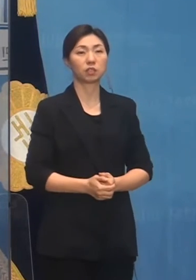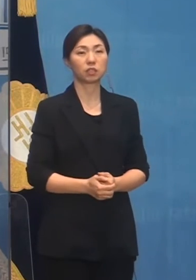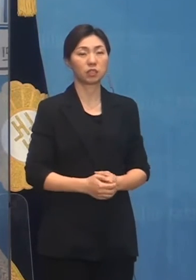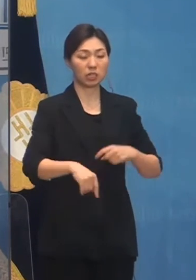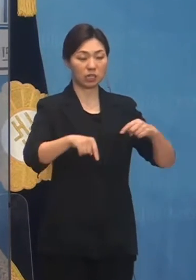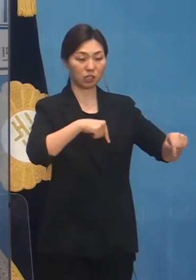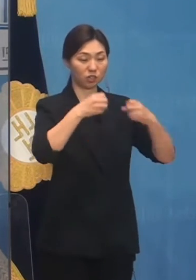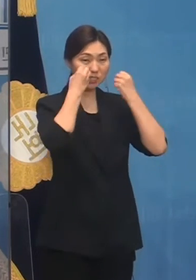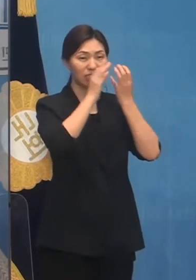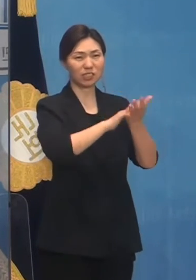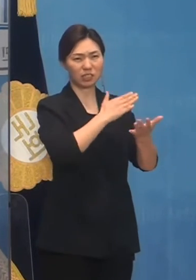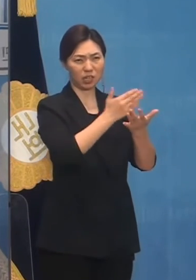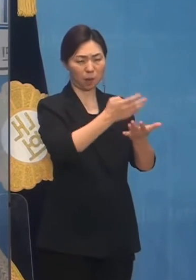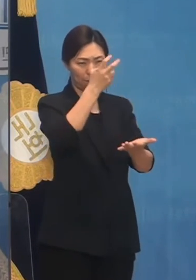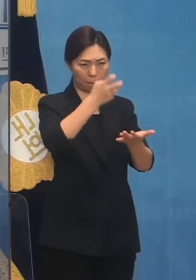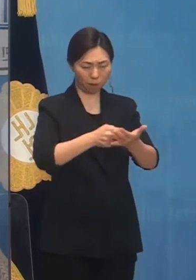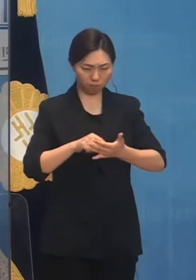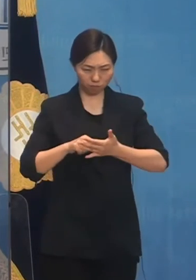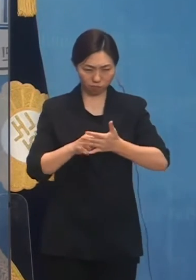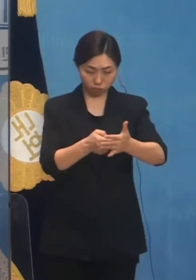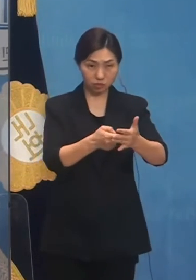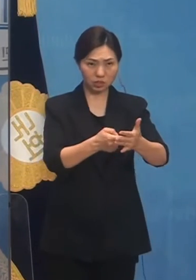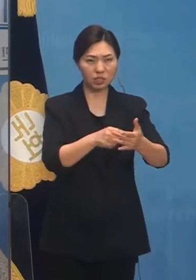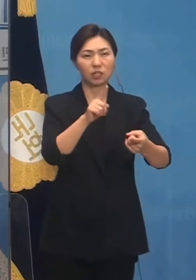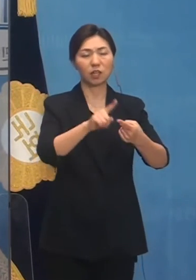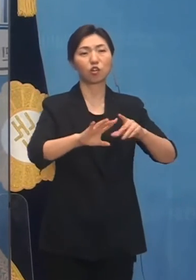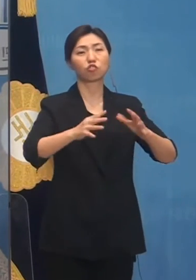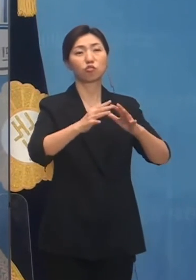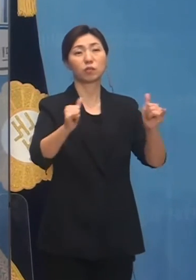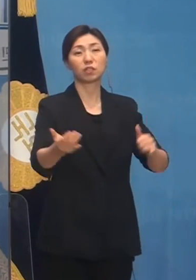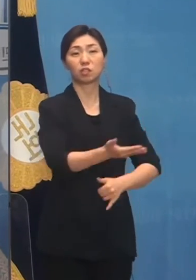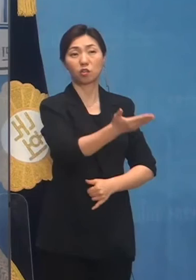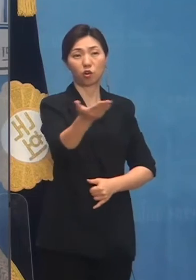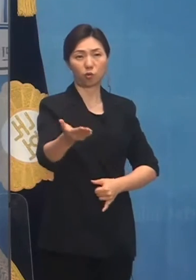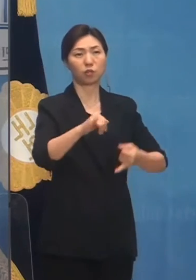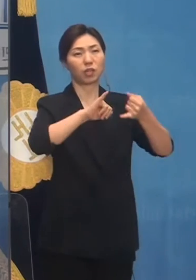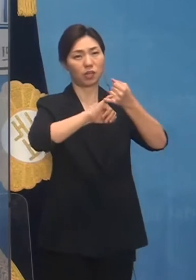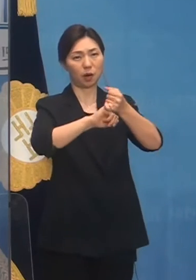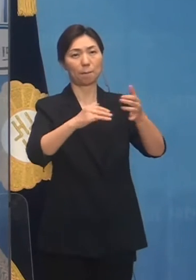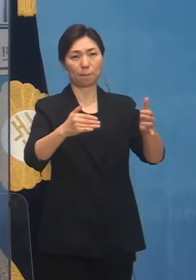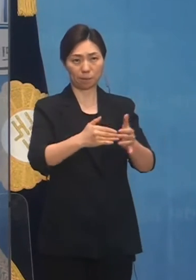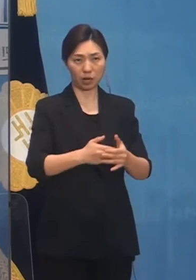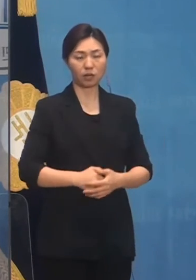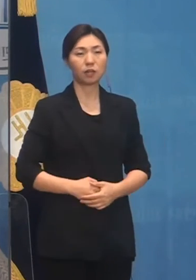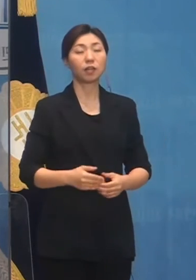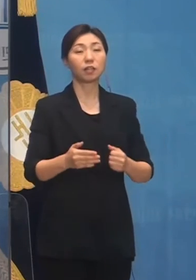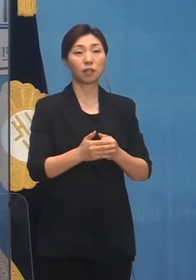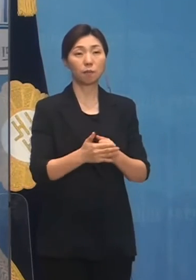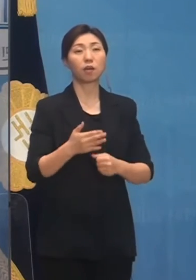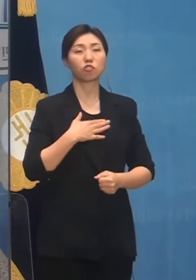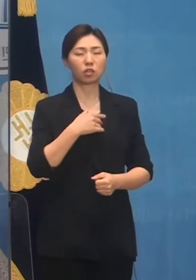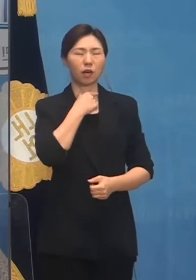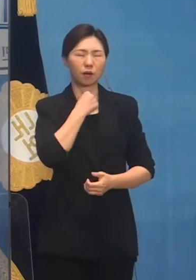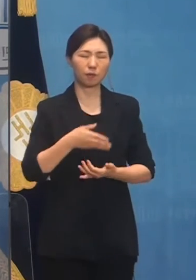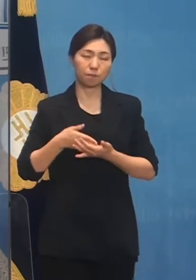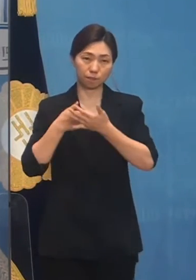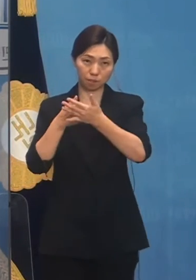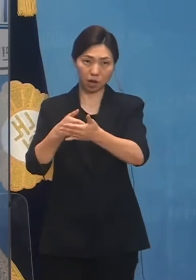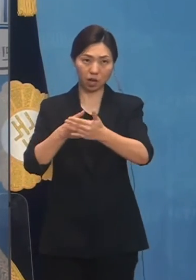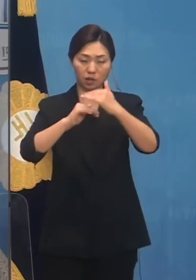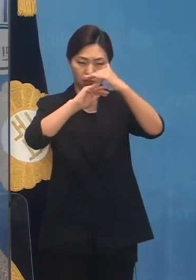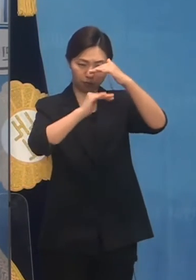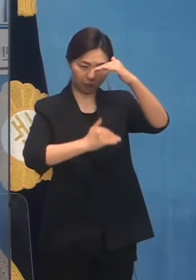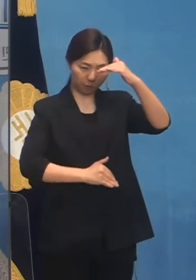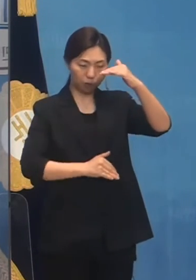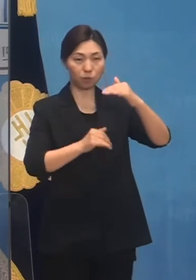정치개혁 법안들을 추진하겠다고 국민들께 약속드렸습니다. 이에 저희는 아래와 같이 촉구합니다.